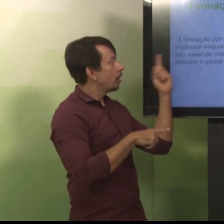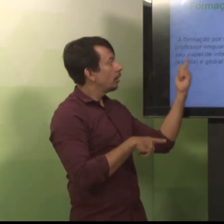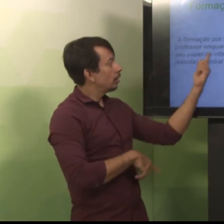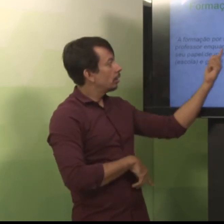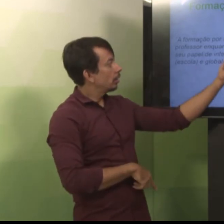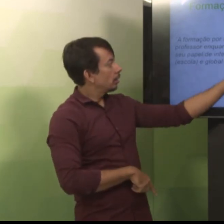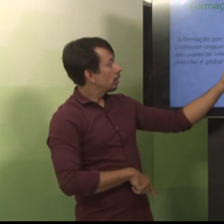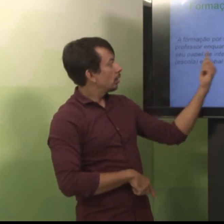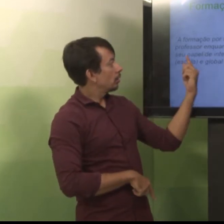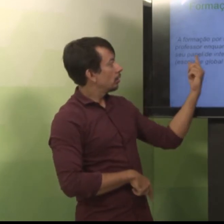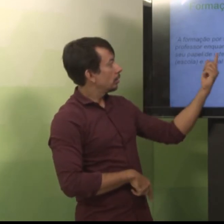formação.